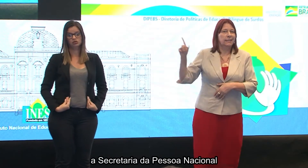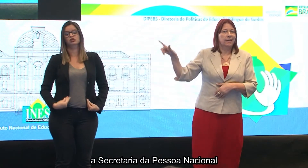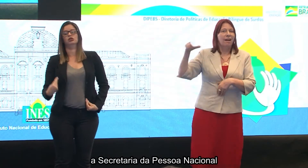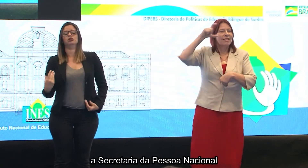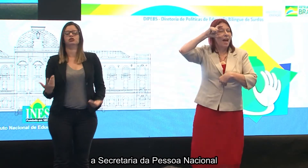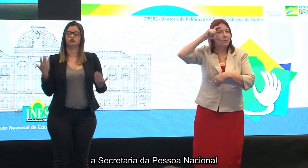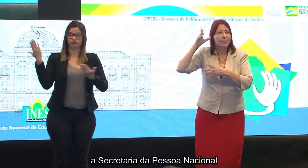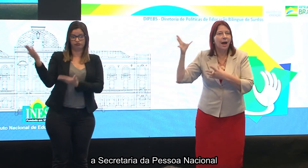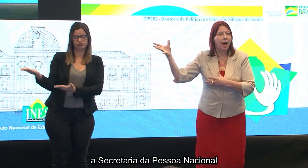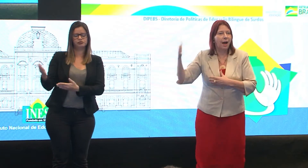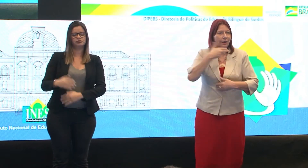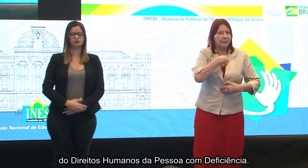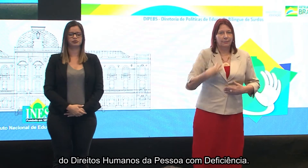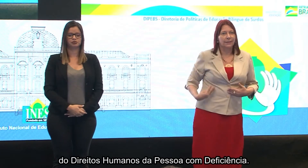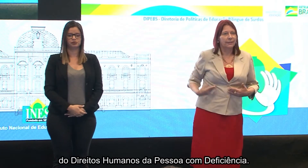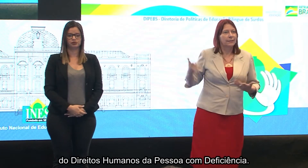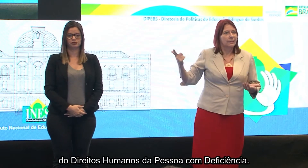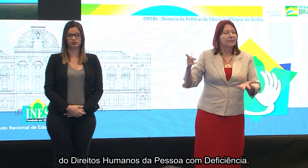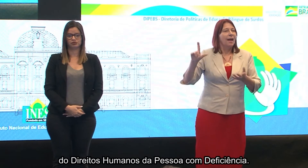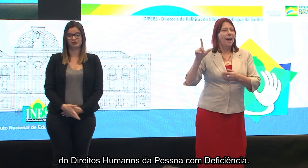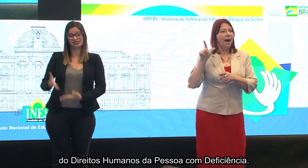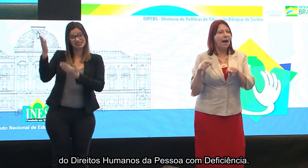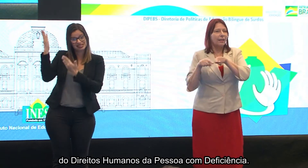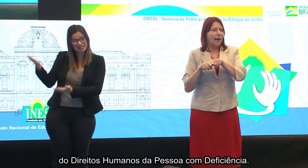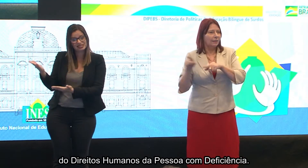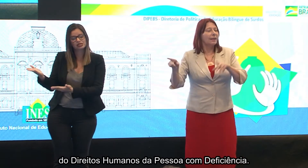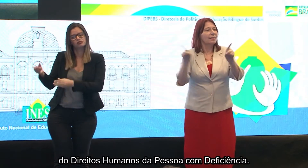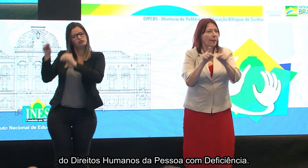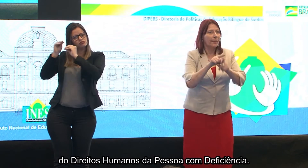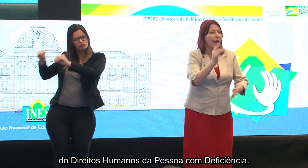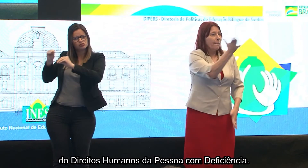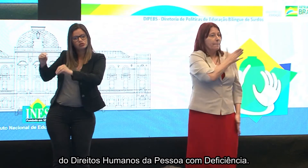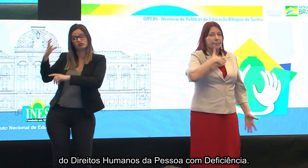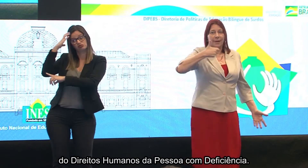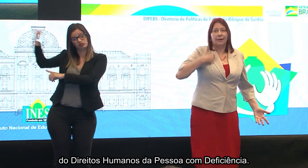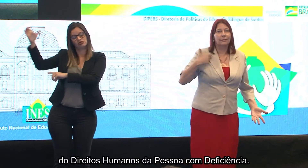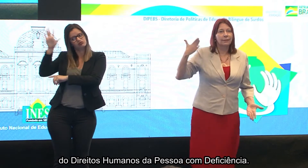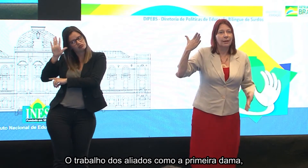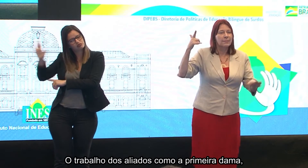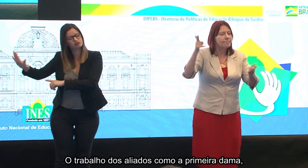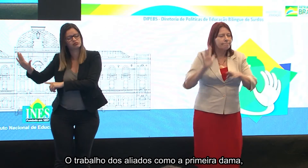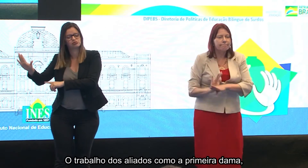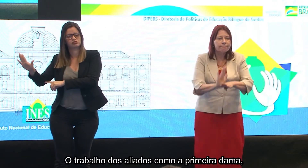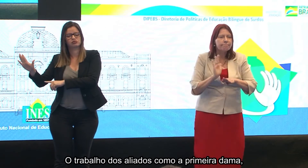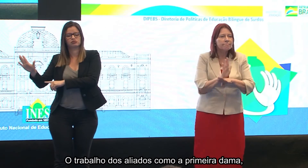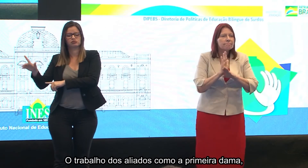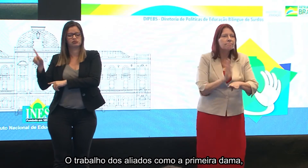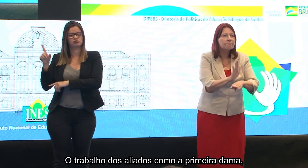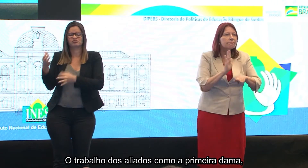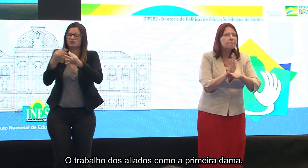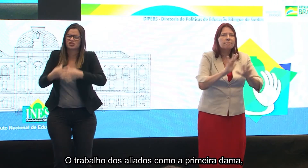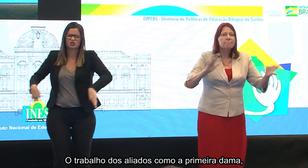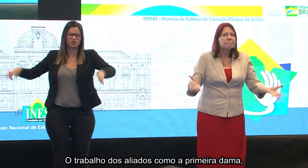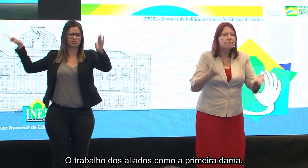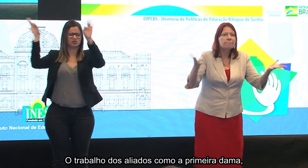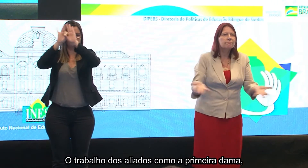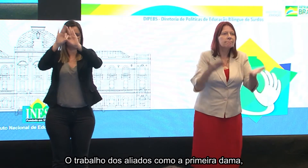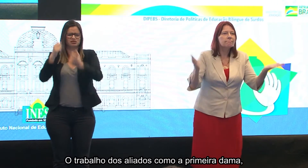Pessoa Nacional da Pessoa com Deficiência, dos Direitos Humanos da Pessoa com Deficiência, o trabalho dos aliados como